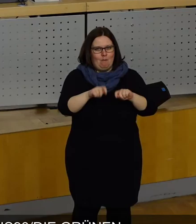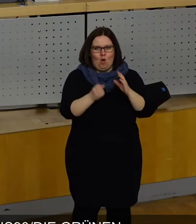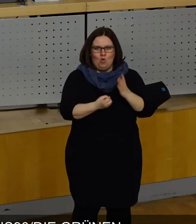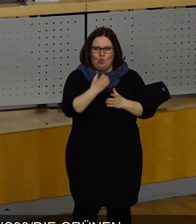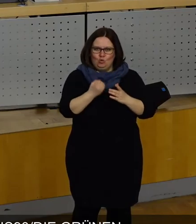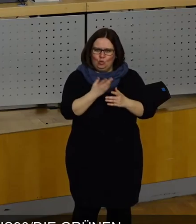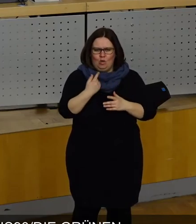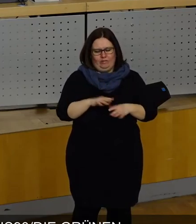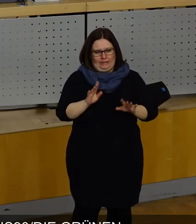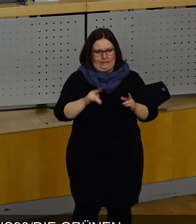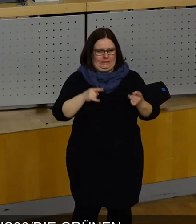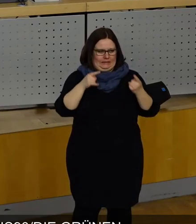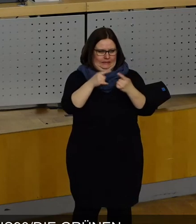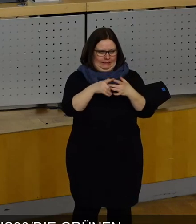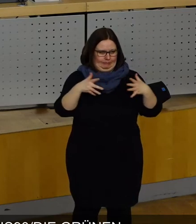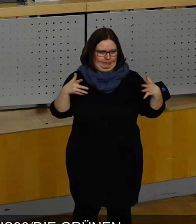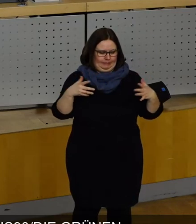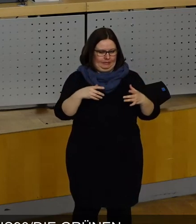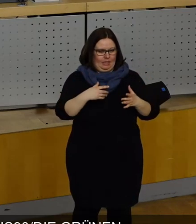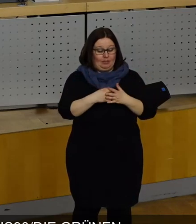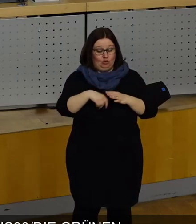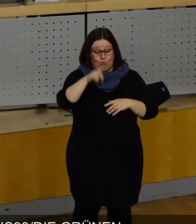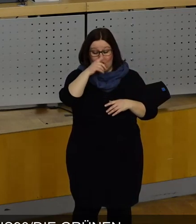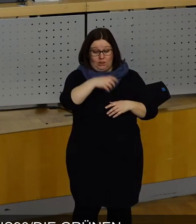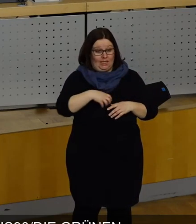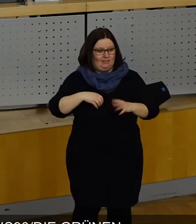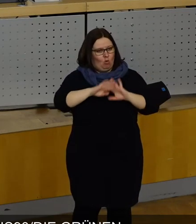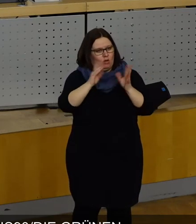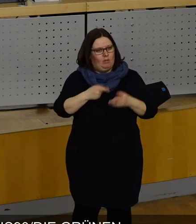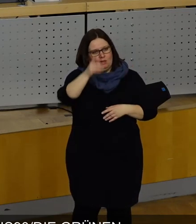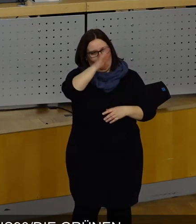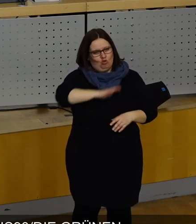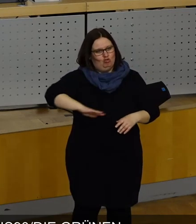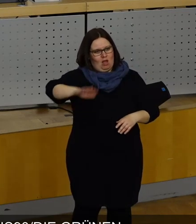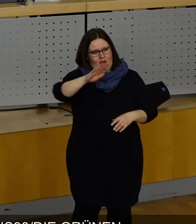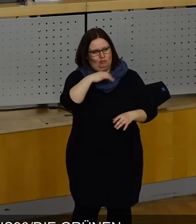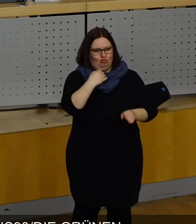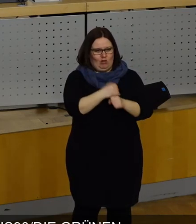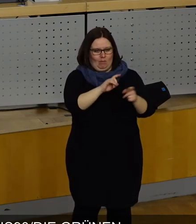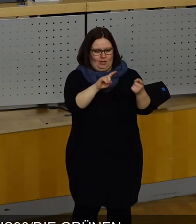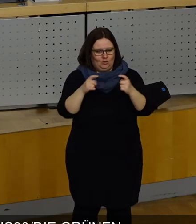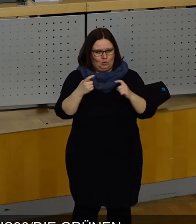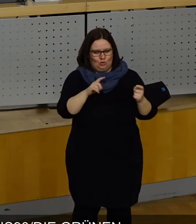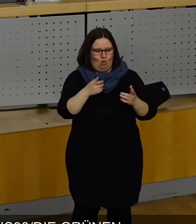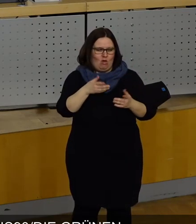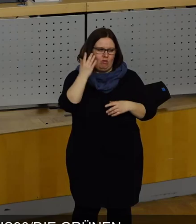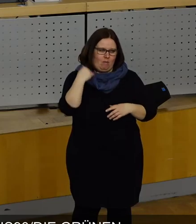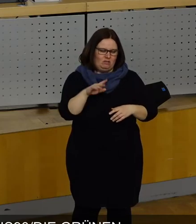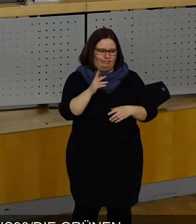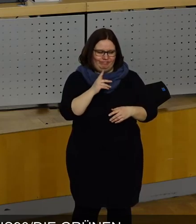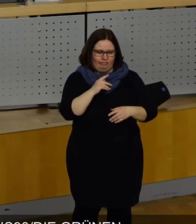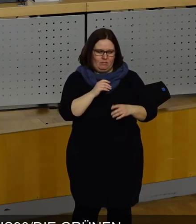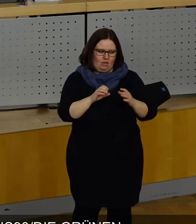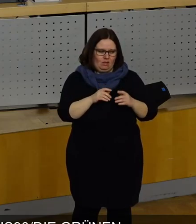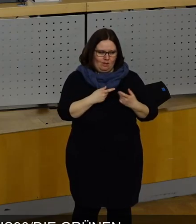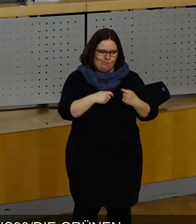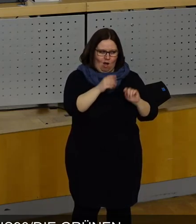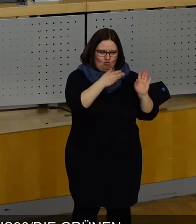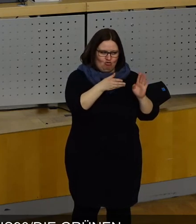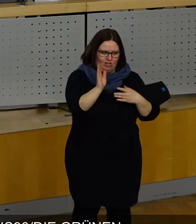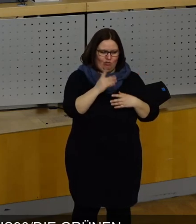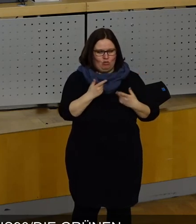wurde gesagt. Ich will aber den Blick nochmal erweitern, nicht nur in Dresden, auch in ganz Deutschland diskutiert man über Bausünden und Baukultur.